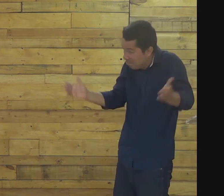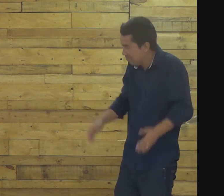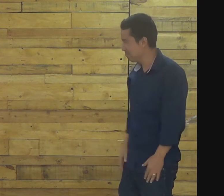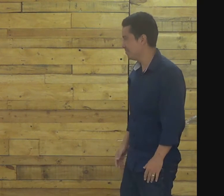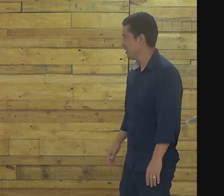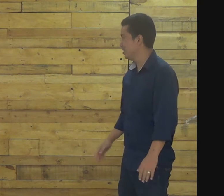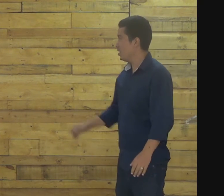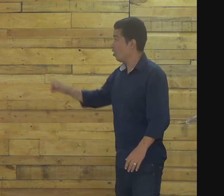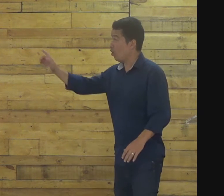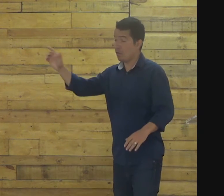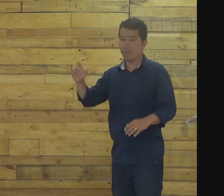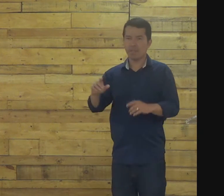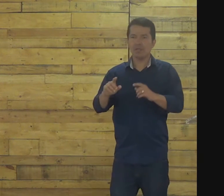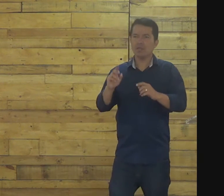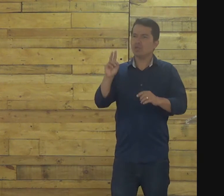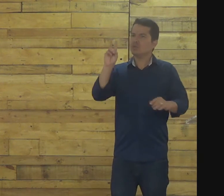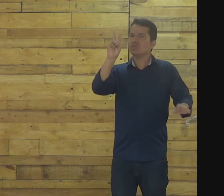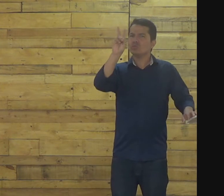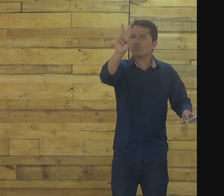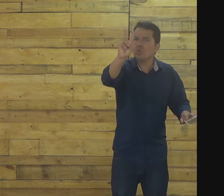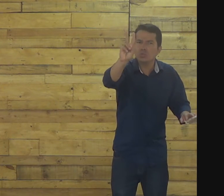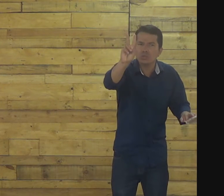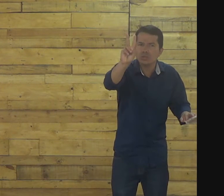Ou você não acha? Pois é.